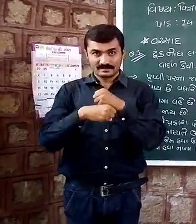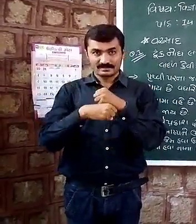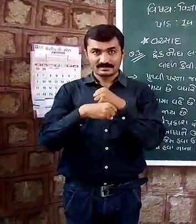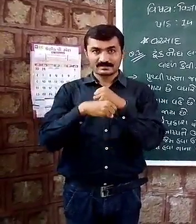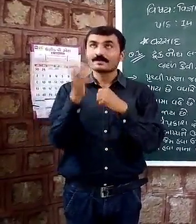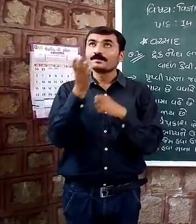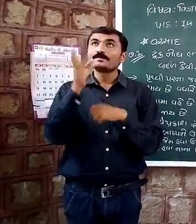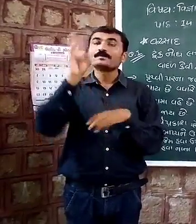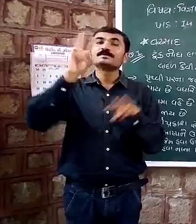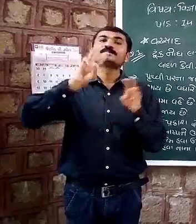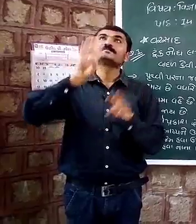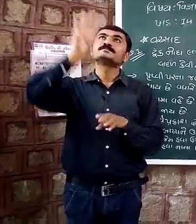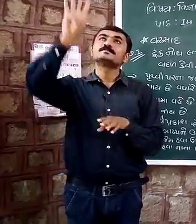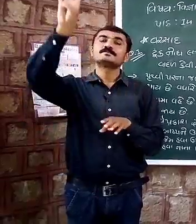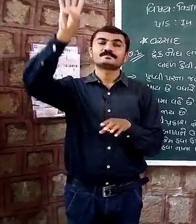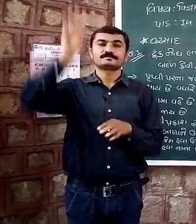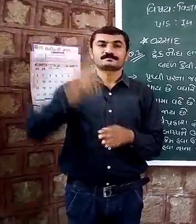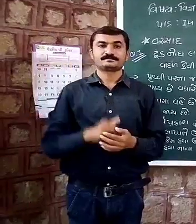વાતાવરણમાં જાય છે.